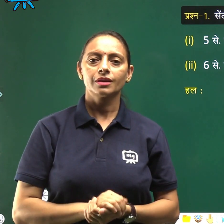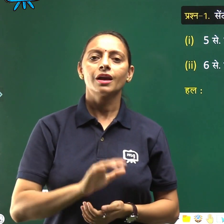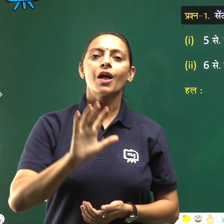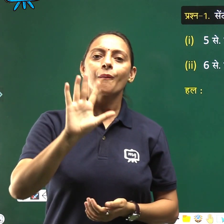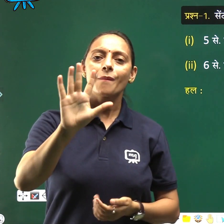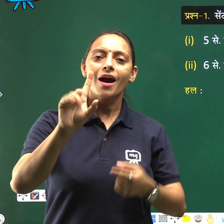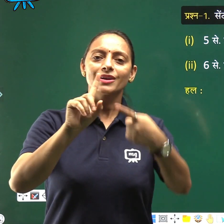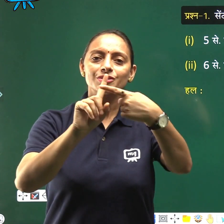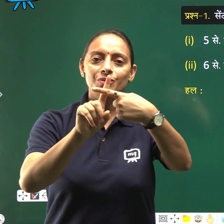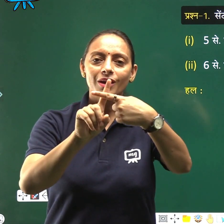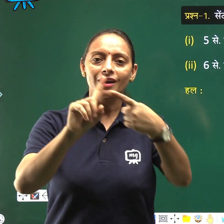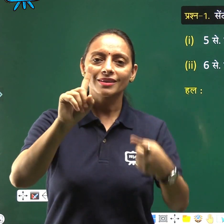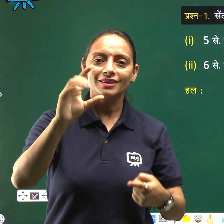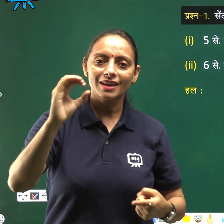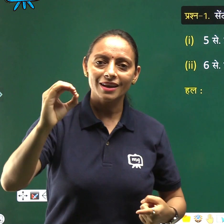5 गुना 10,